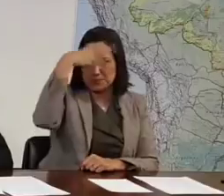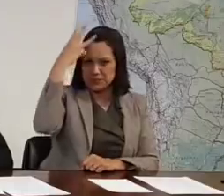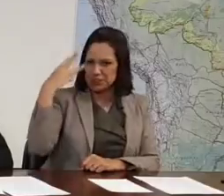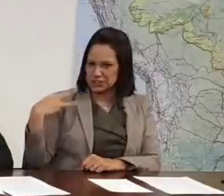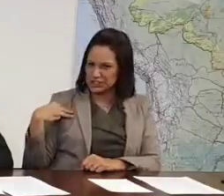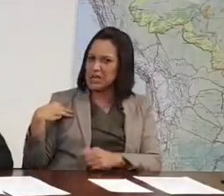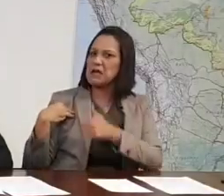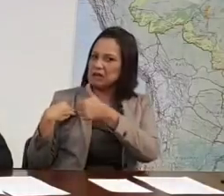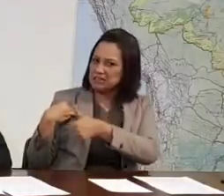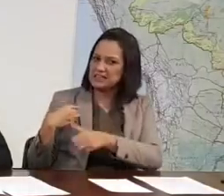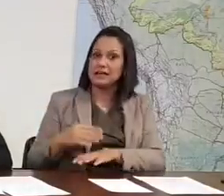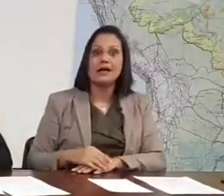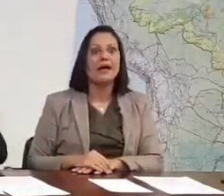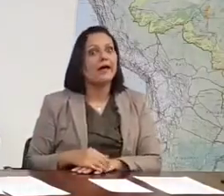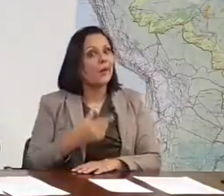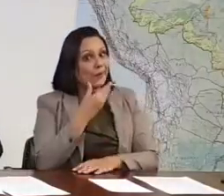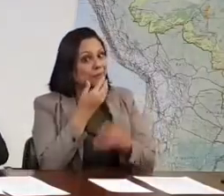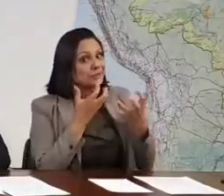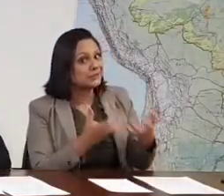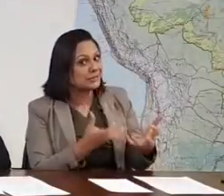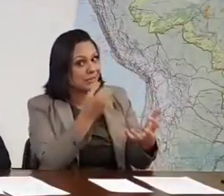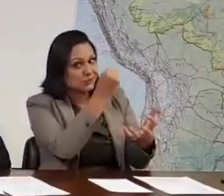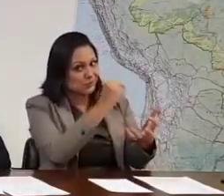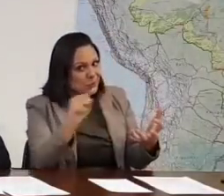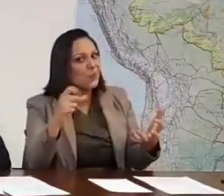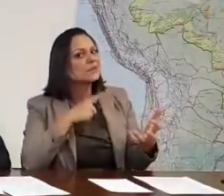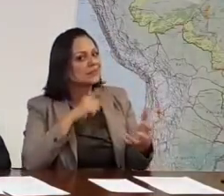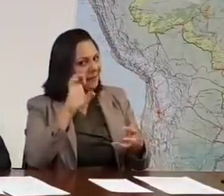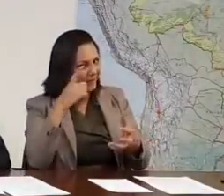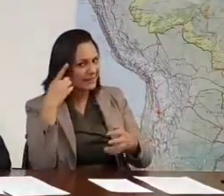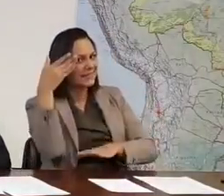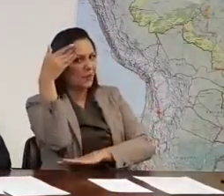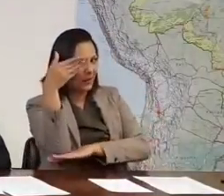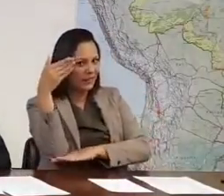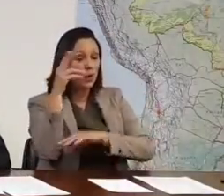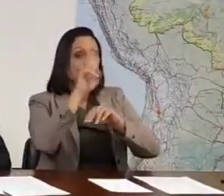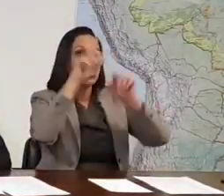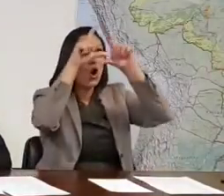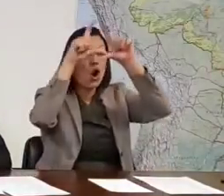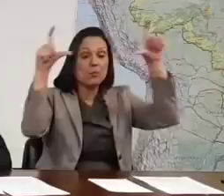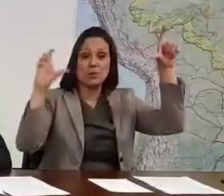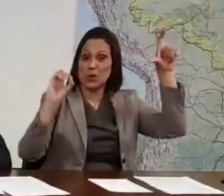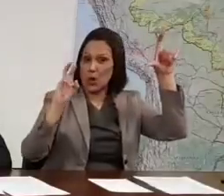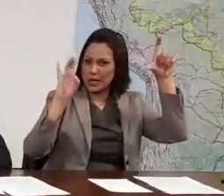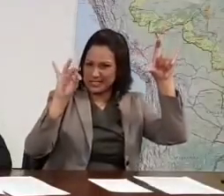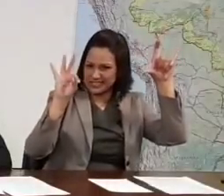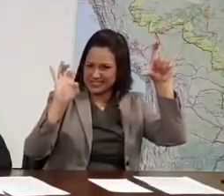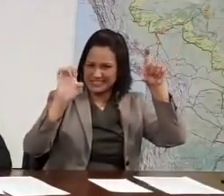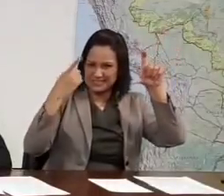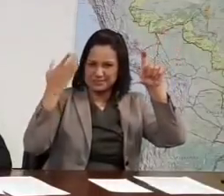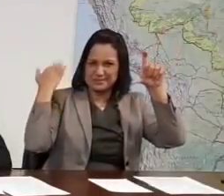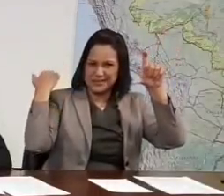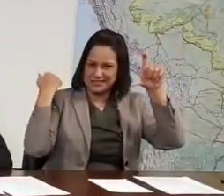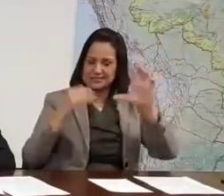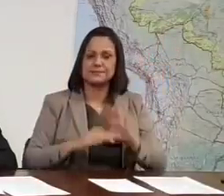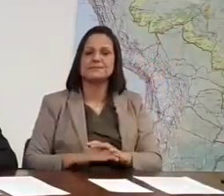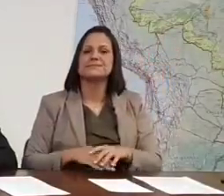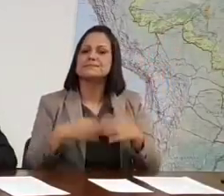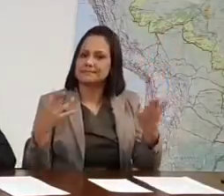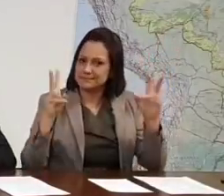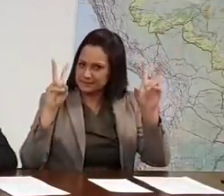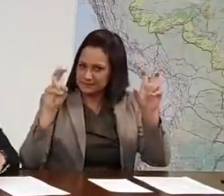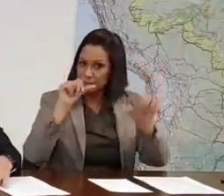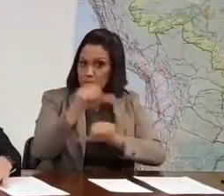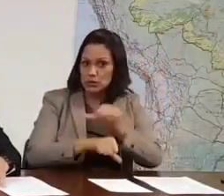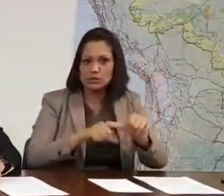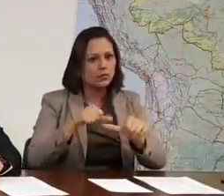O pai do cara chato que é meu sogro, tinha um hotelzinho lá. É, Hotel Oriente. E é isso aí. Transformar o turismo numa